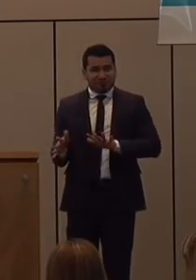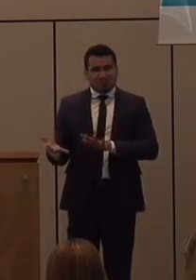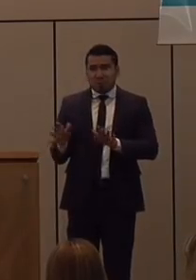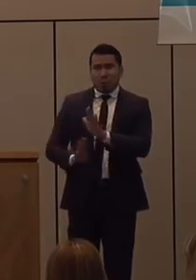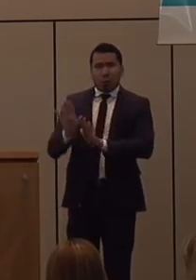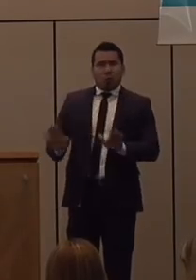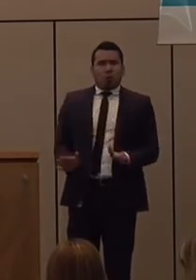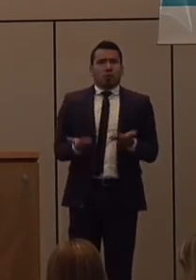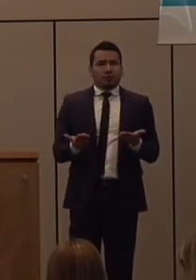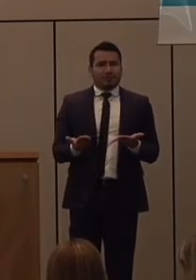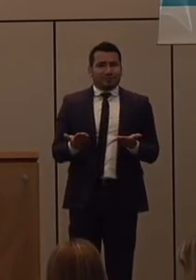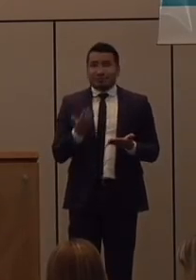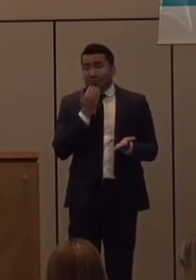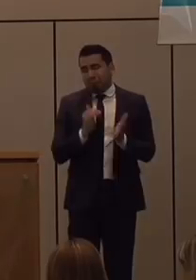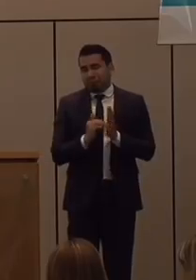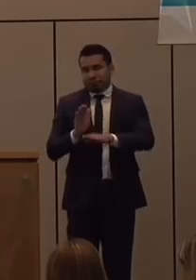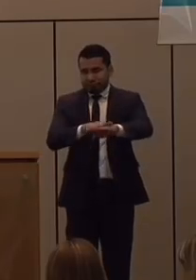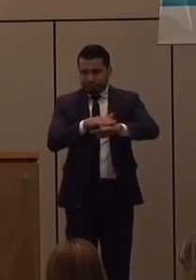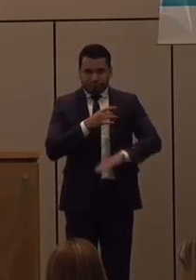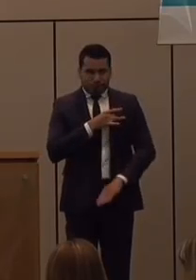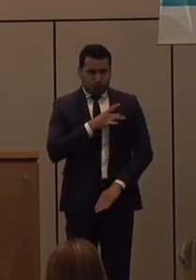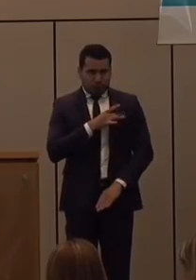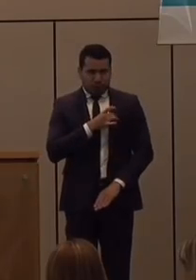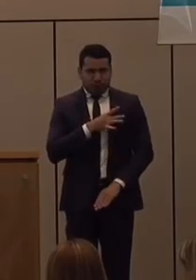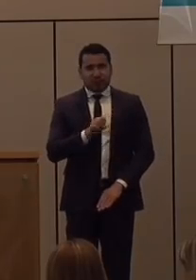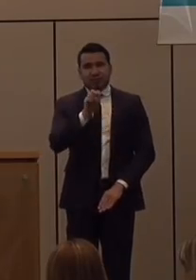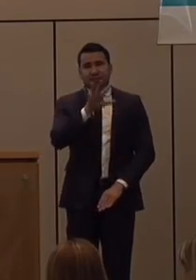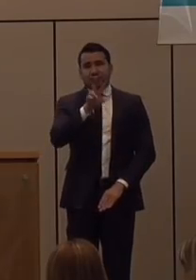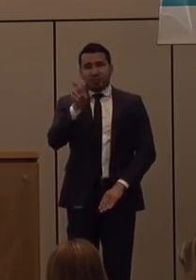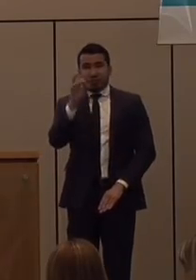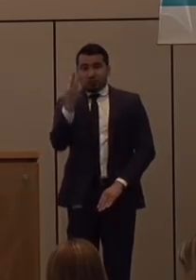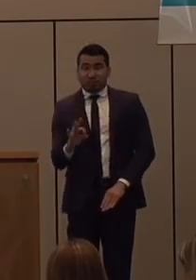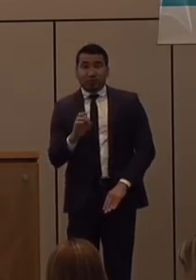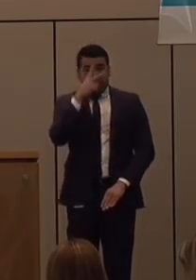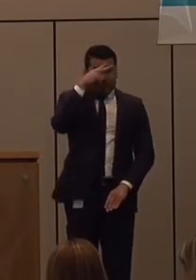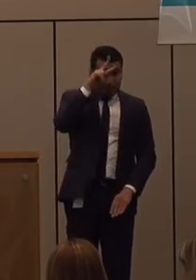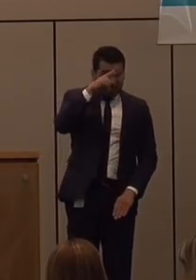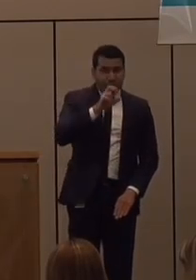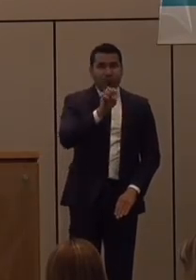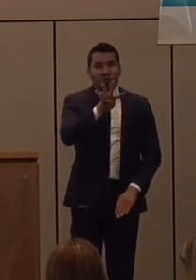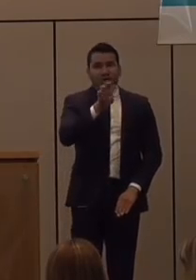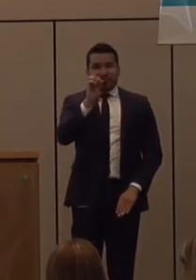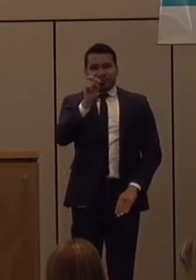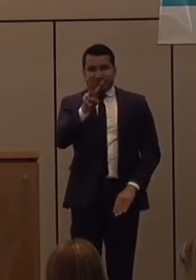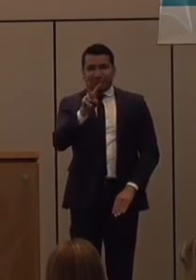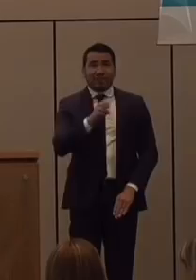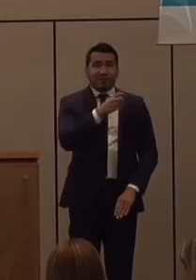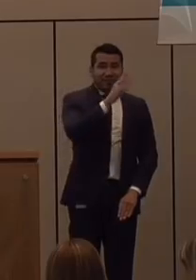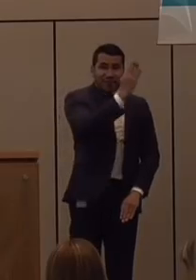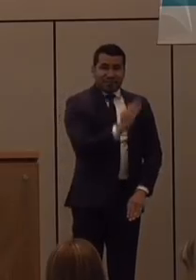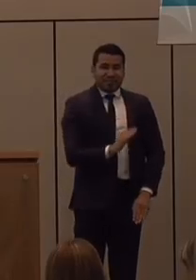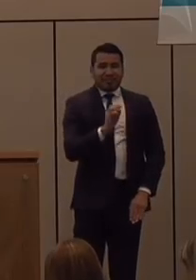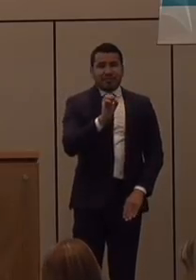comercio en chile por ejemplo el crecimiento fue de 57 por ciento en méxico 42 en brasil 33 en